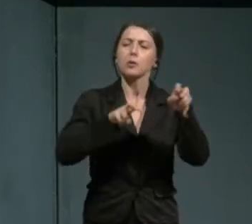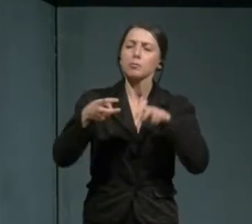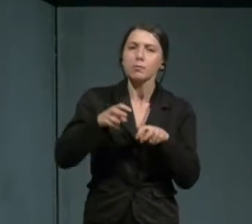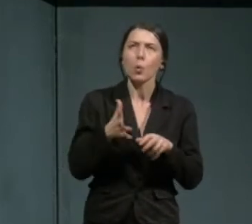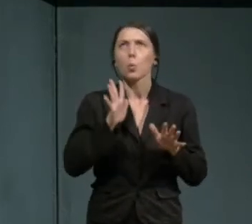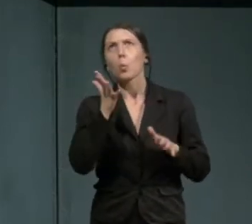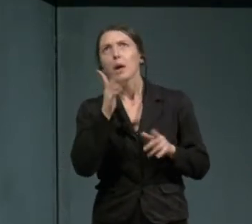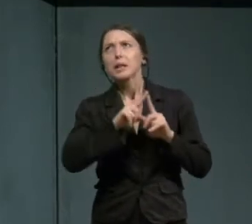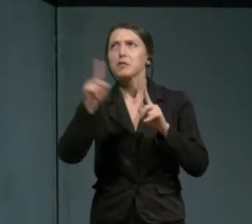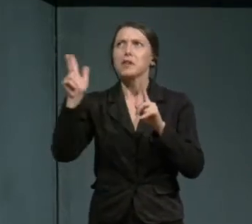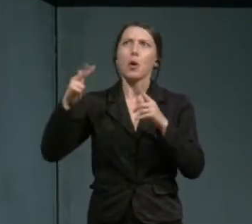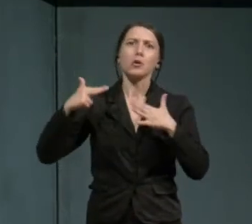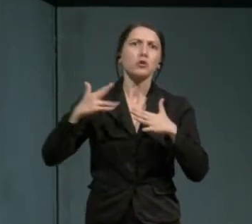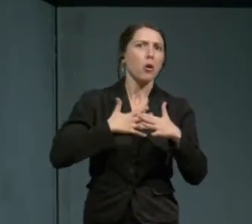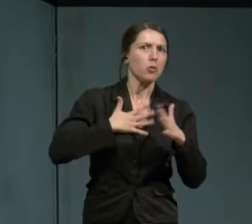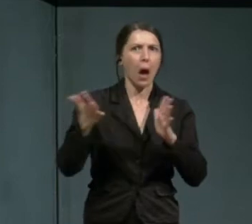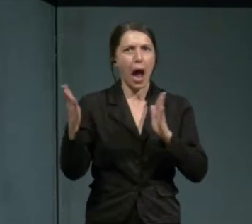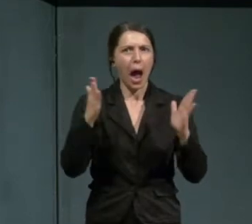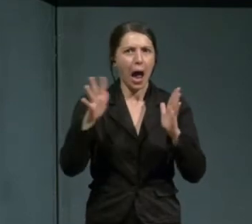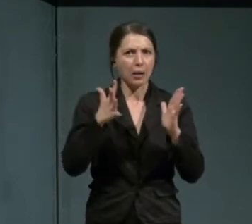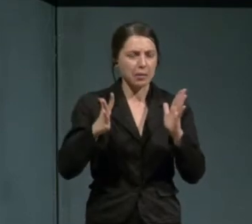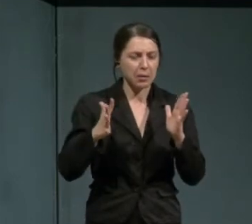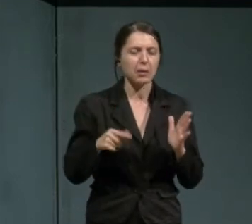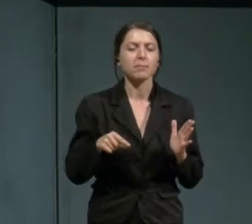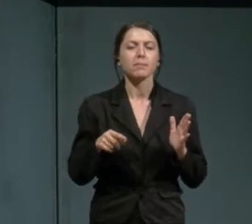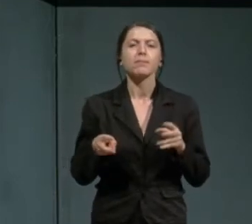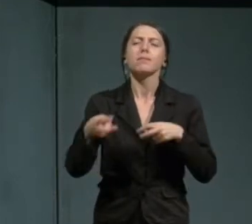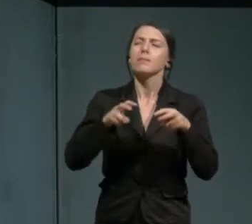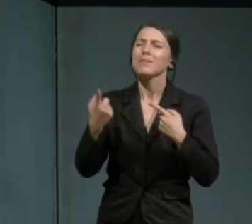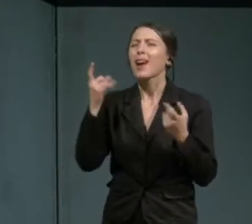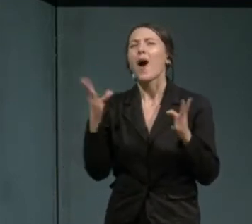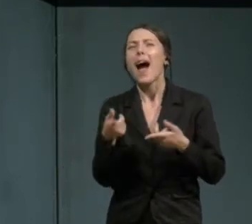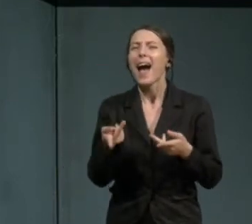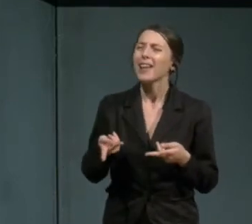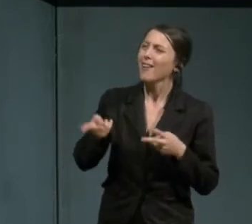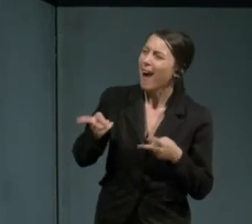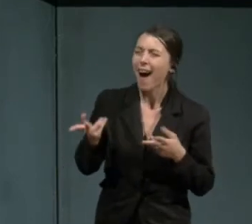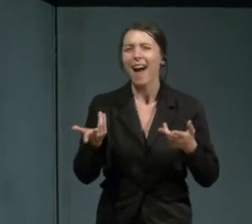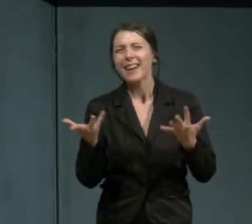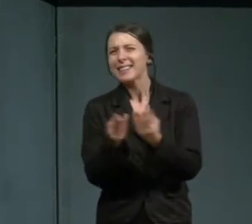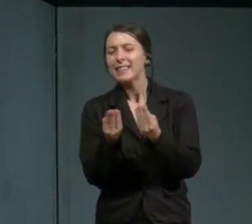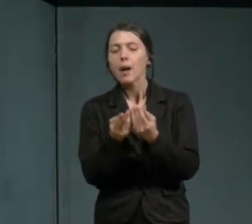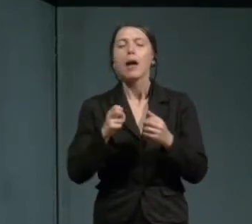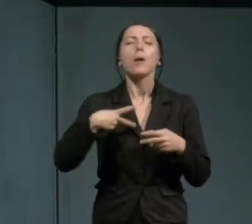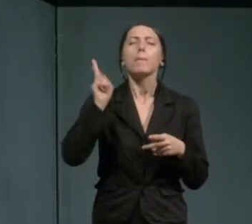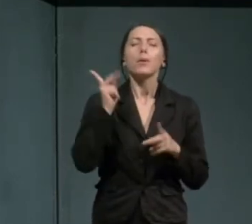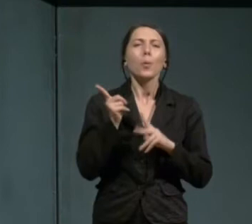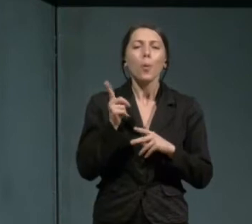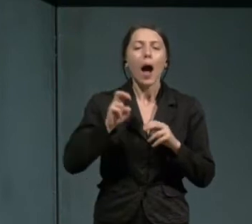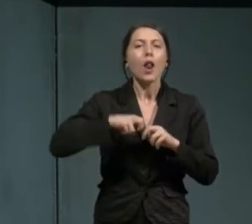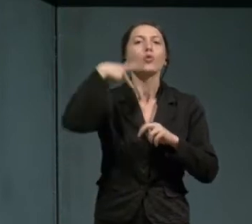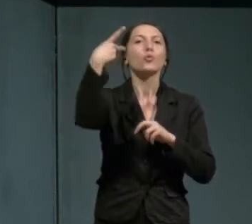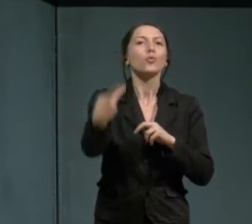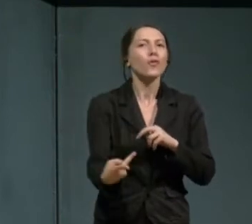e 18 anni eccetera per stare insieme e soprattutto per tuffarsi la